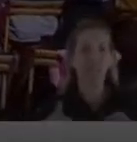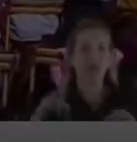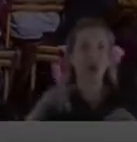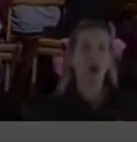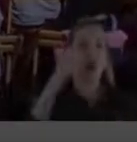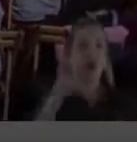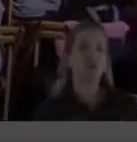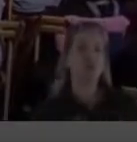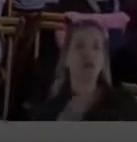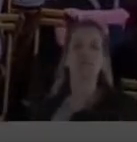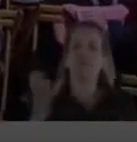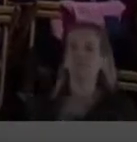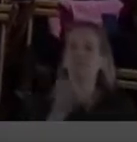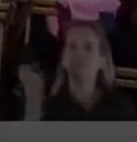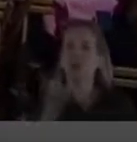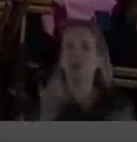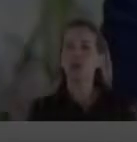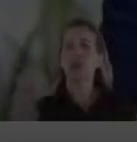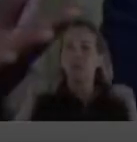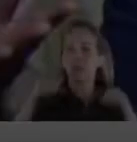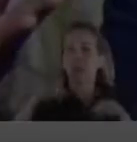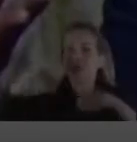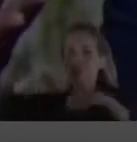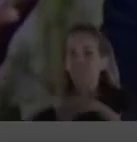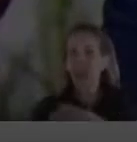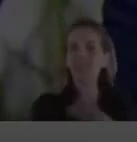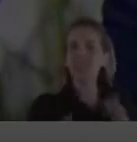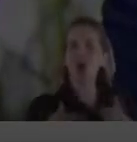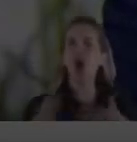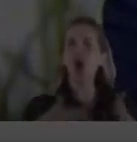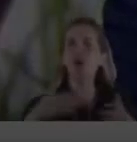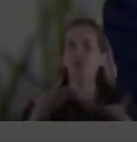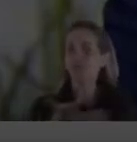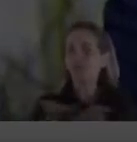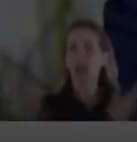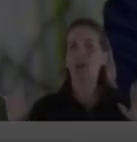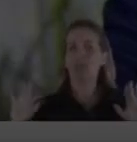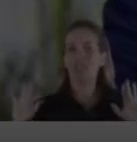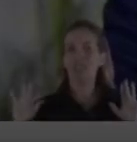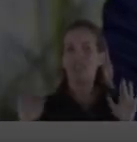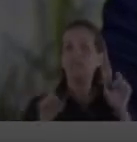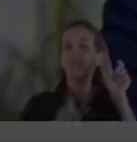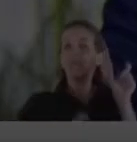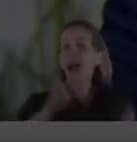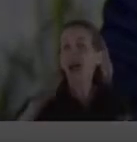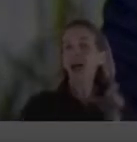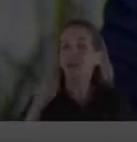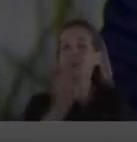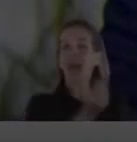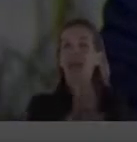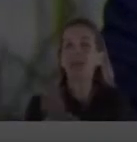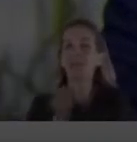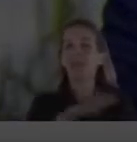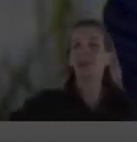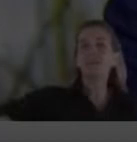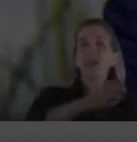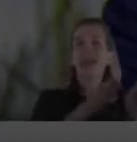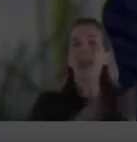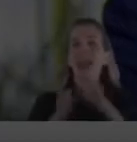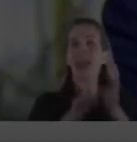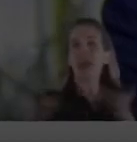que creo que es importante porque esta obra es básicamente para ustedes, es básicamente para la gente de Escobar, para